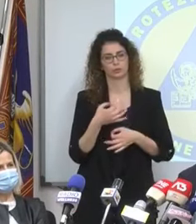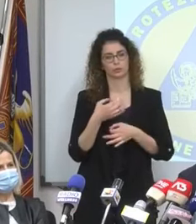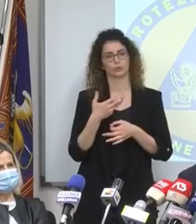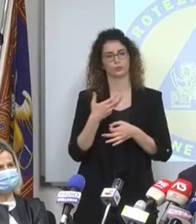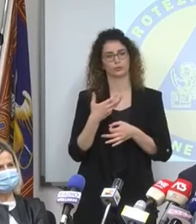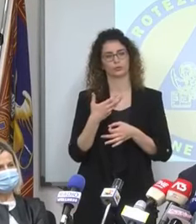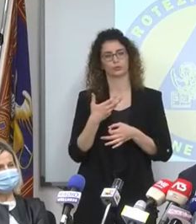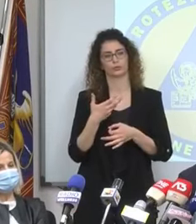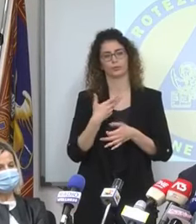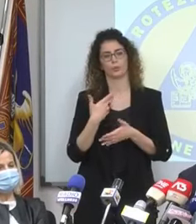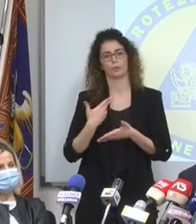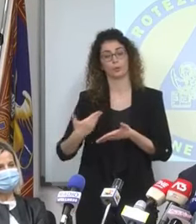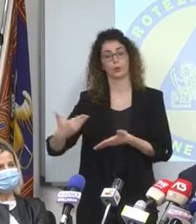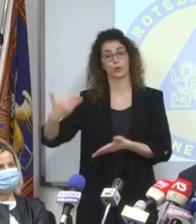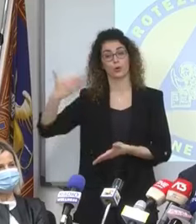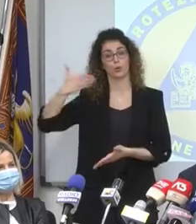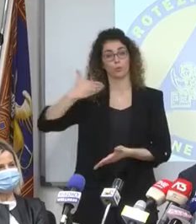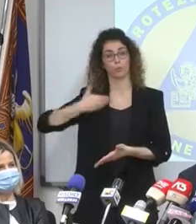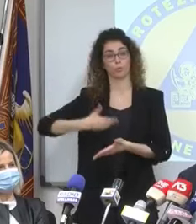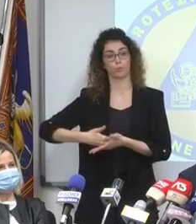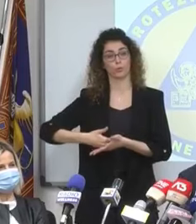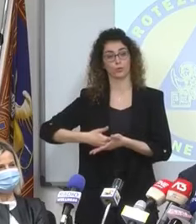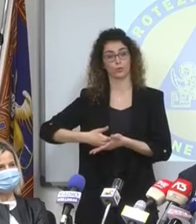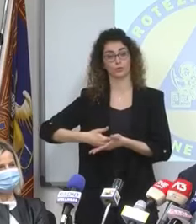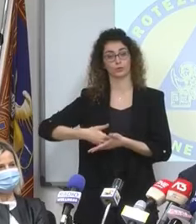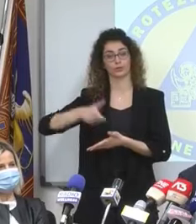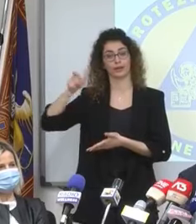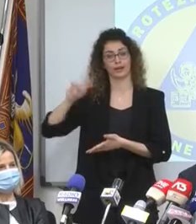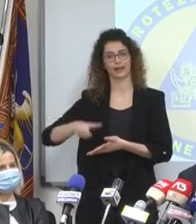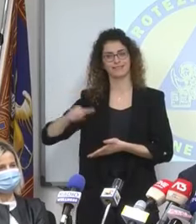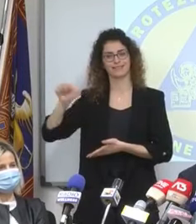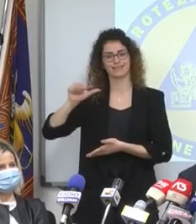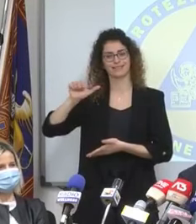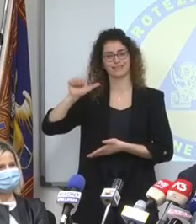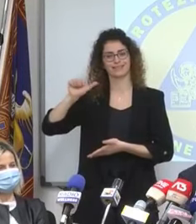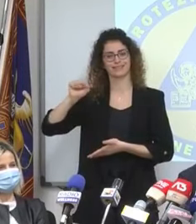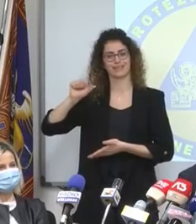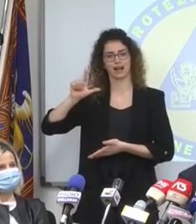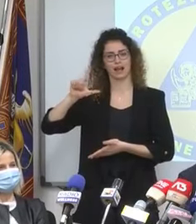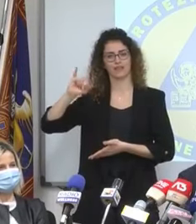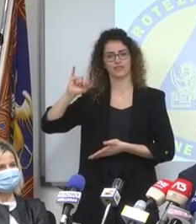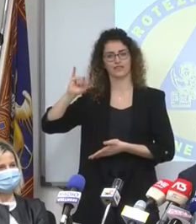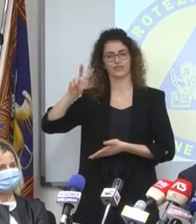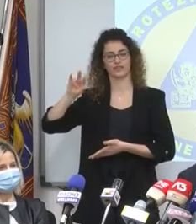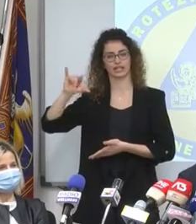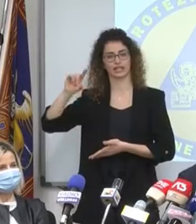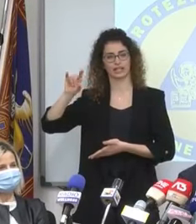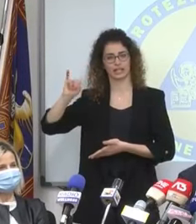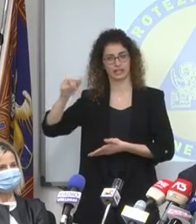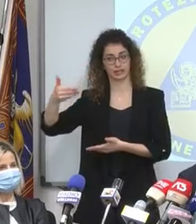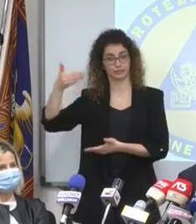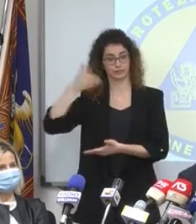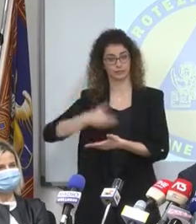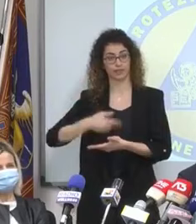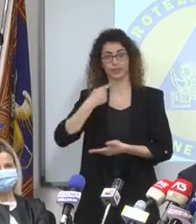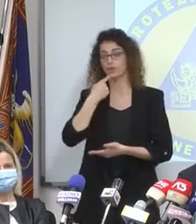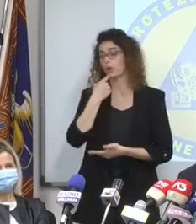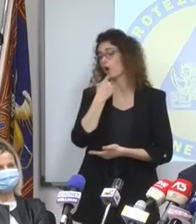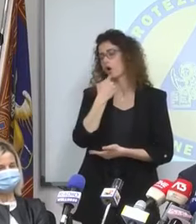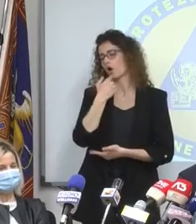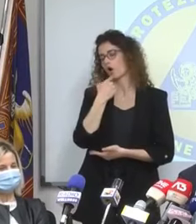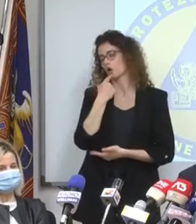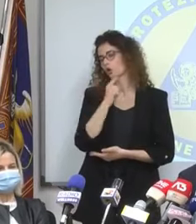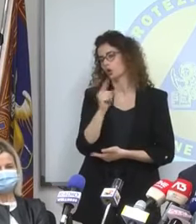proposta precisa in questo senso da parte di Salvini, e che gli abbia detto grazie, ma io preferisco stare in